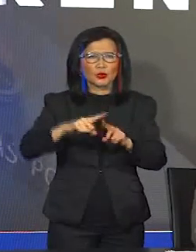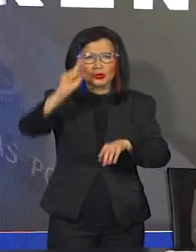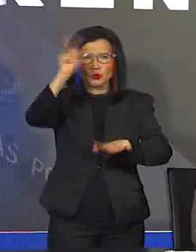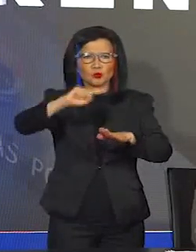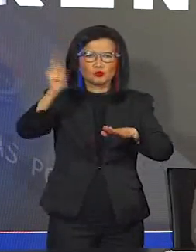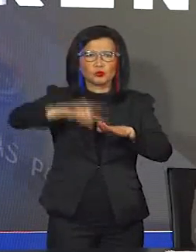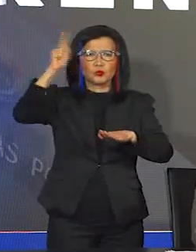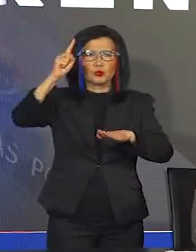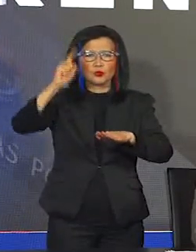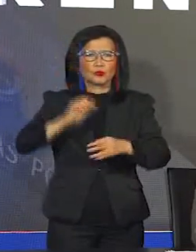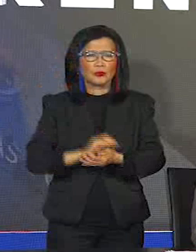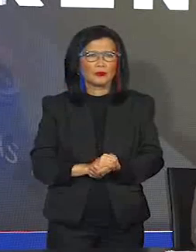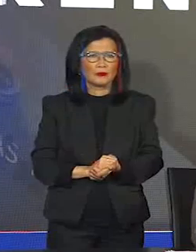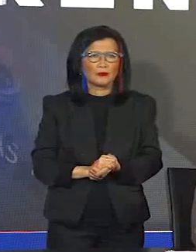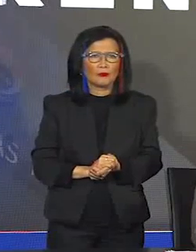sambaran petir.